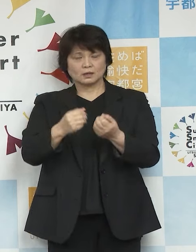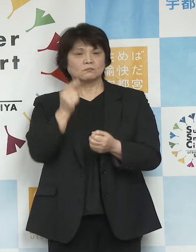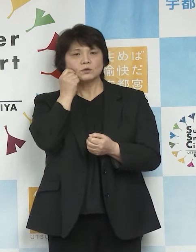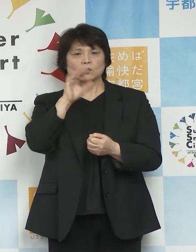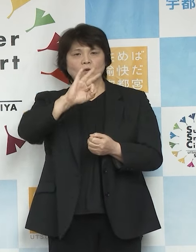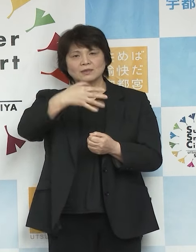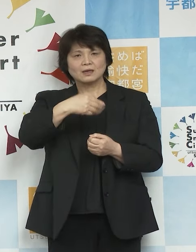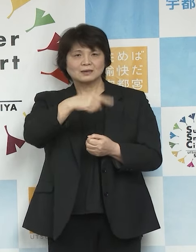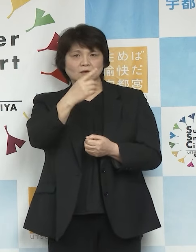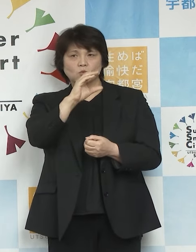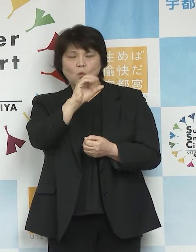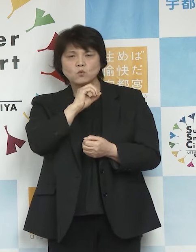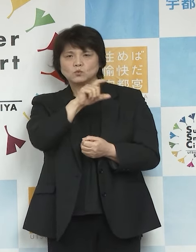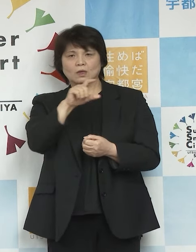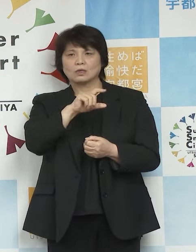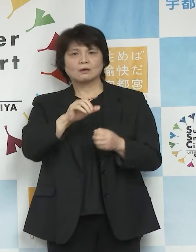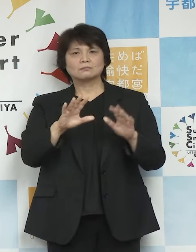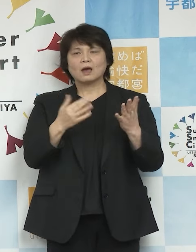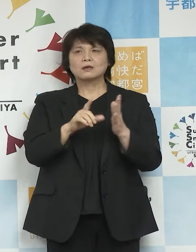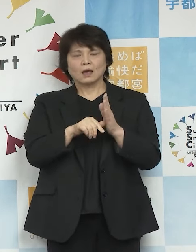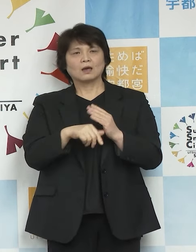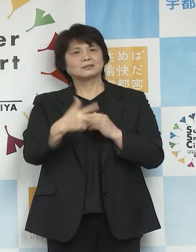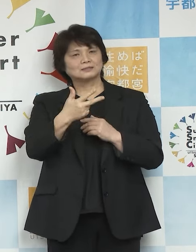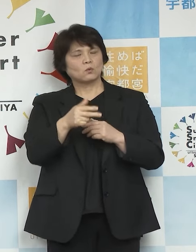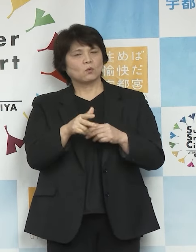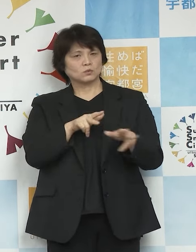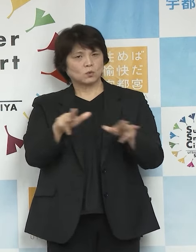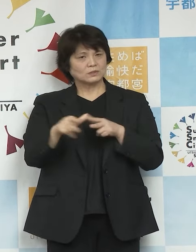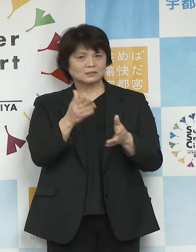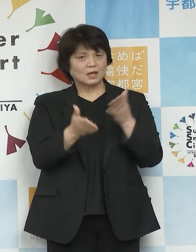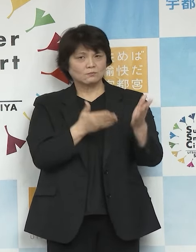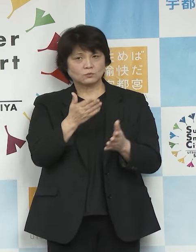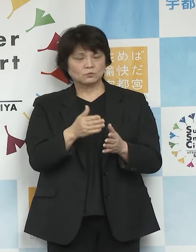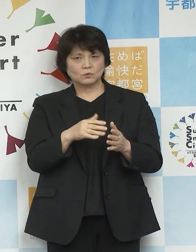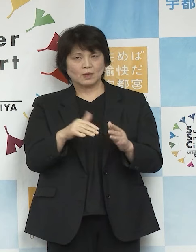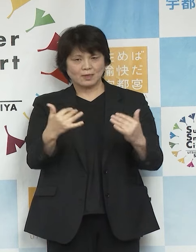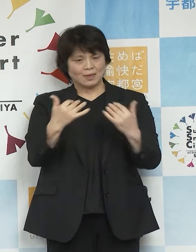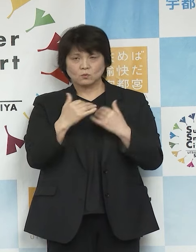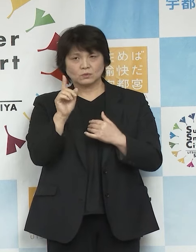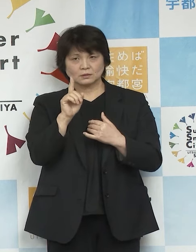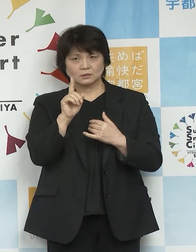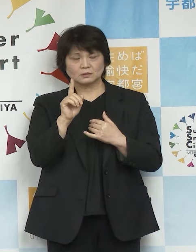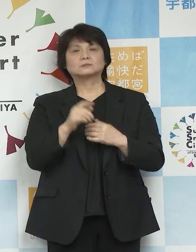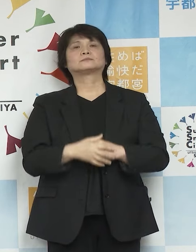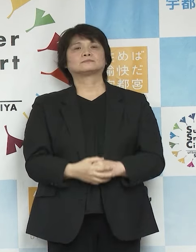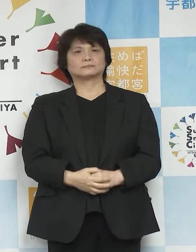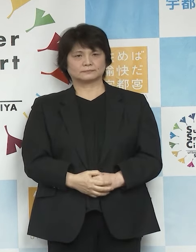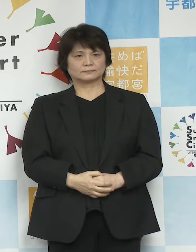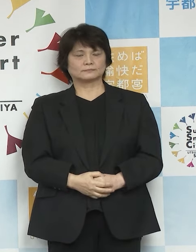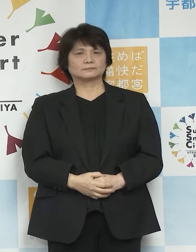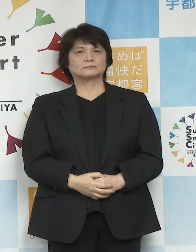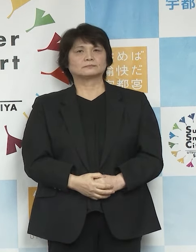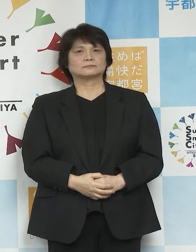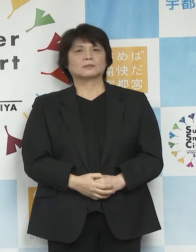った場合に、具体的に市の行政サービスでどういう影響が出てくるか、具体的に考えておられるものはありますでしょうか。